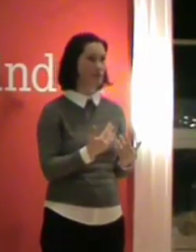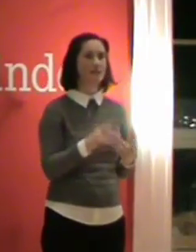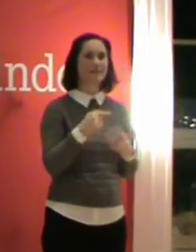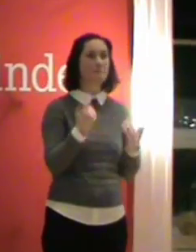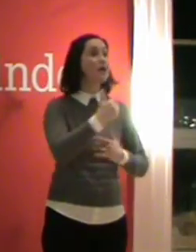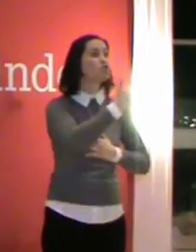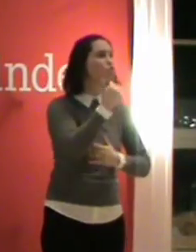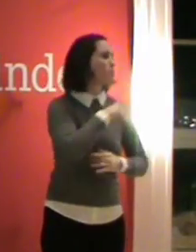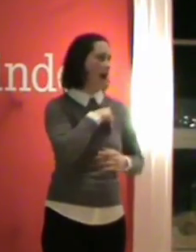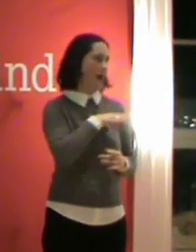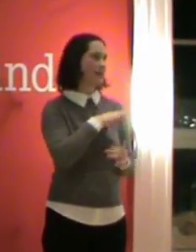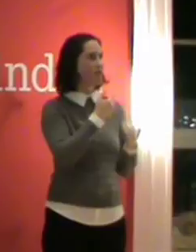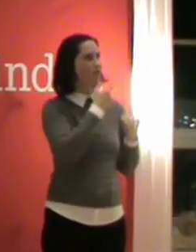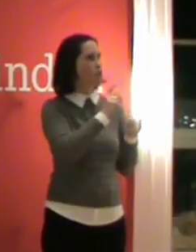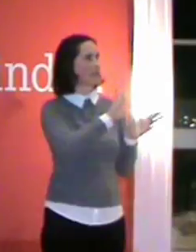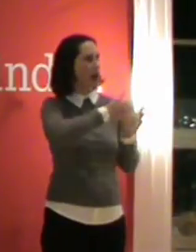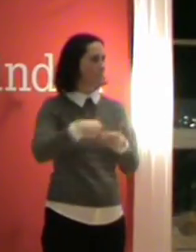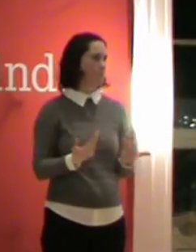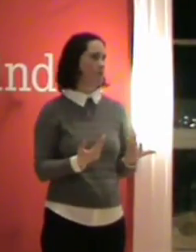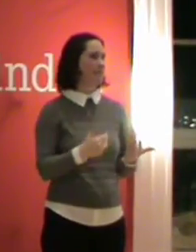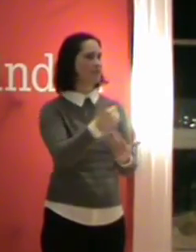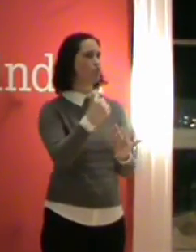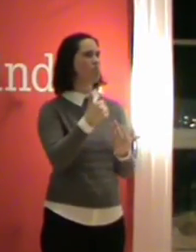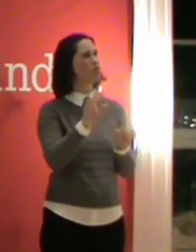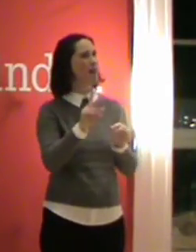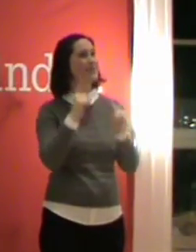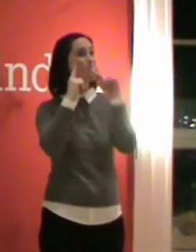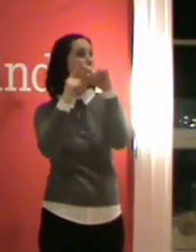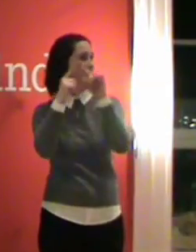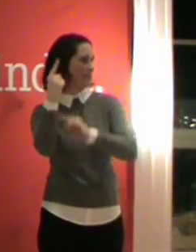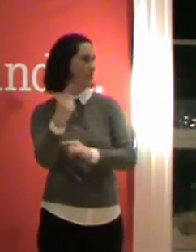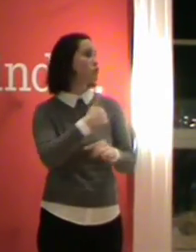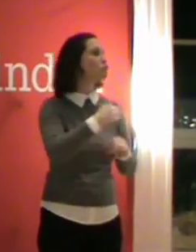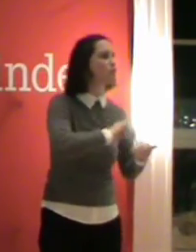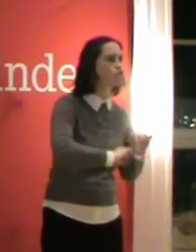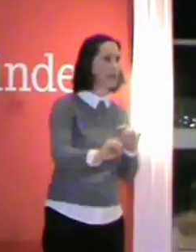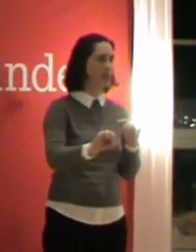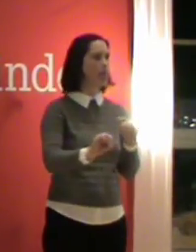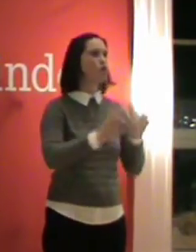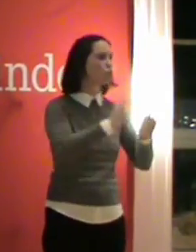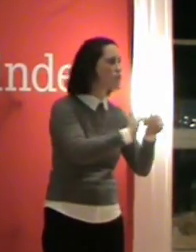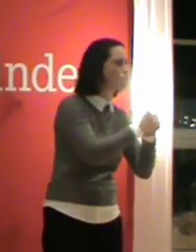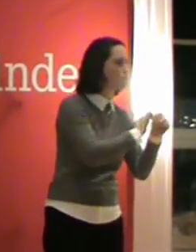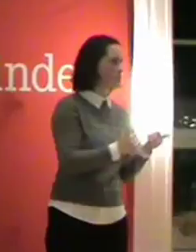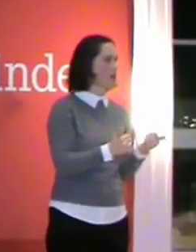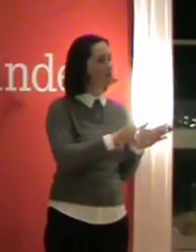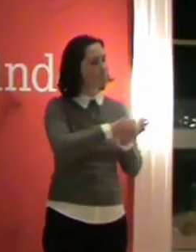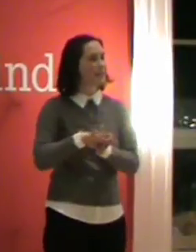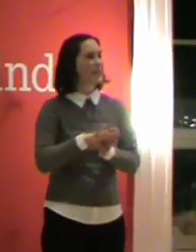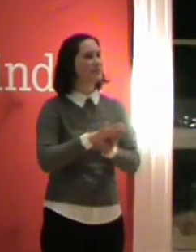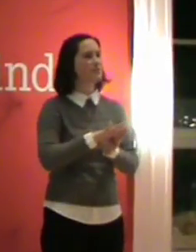von Superreichen zu sprechen, weil super ist so gut, also wer super schnell ist, ist ein toller Sportler. Ich nenne sie